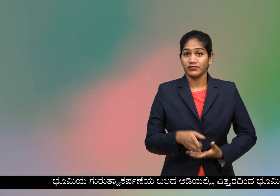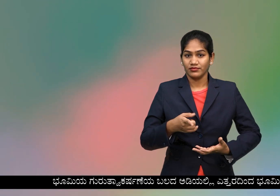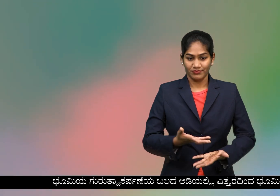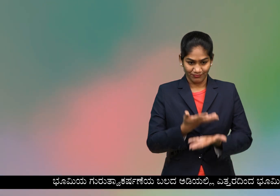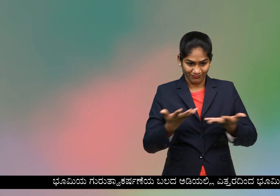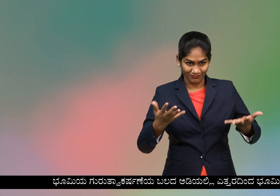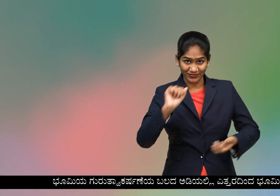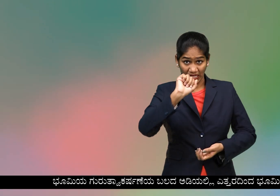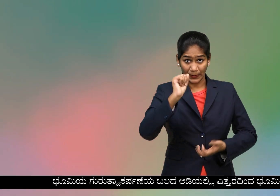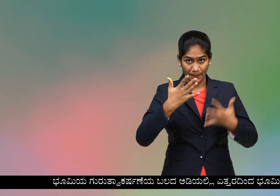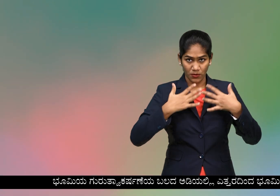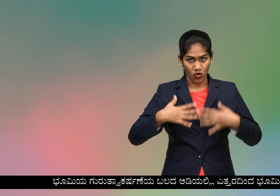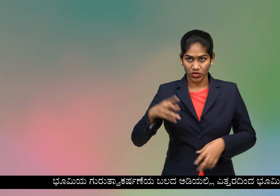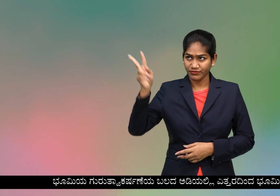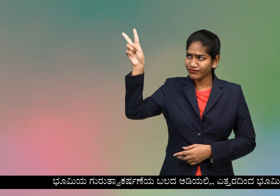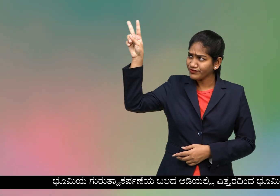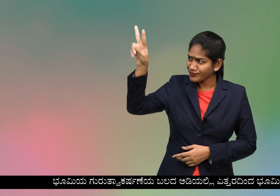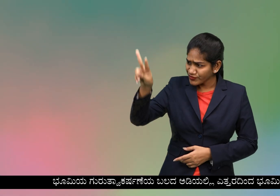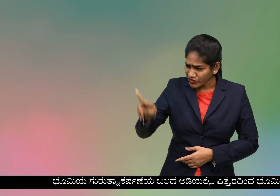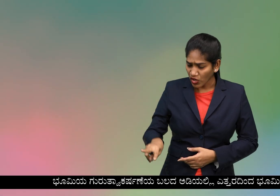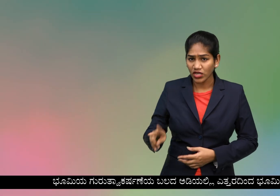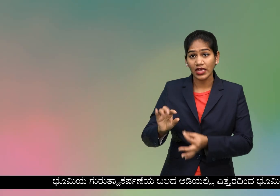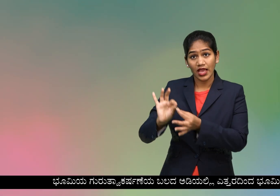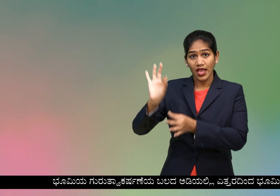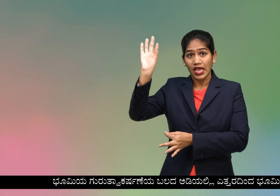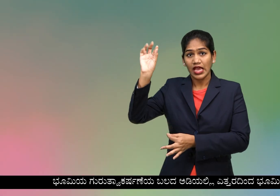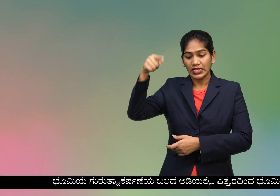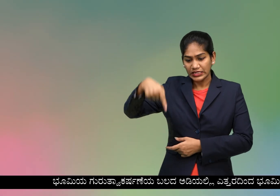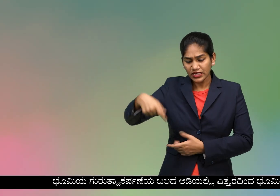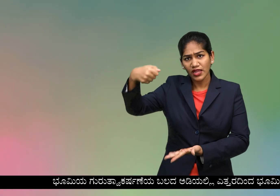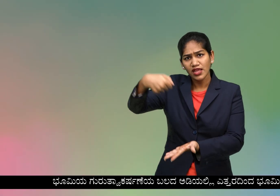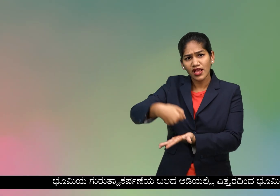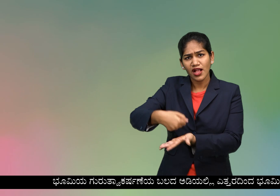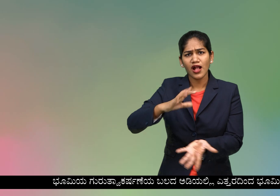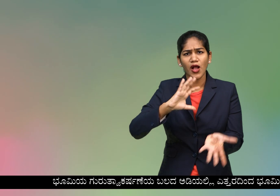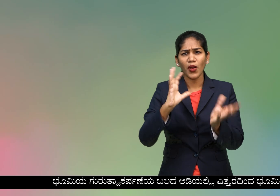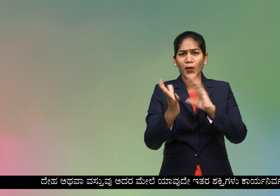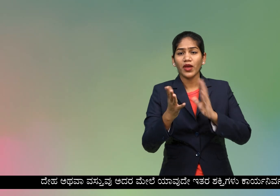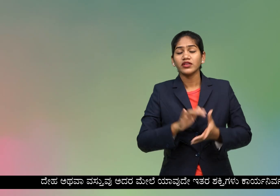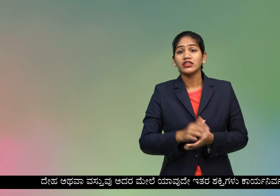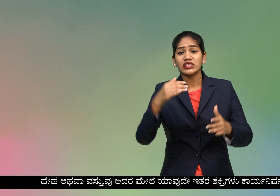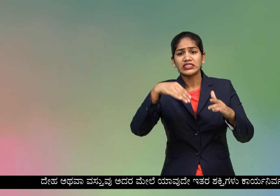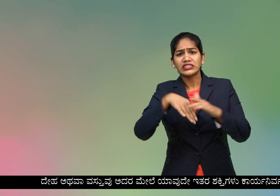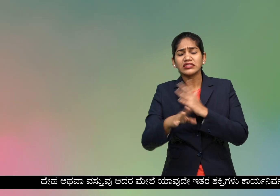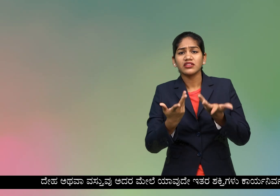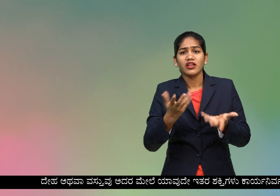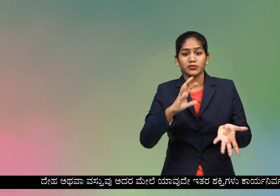ಭೂಮಿಯ ಗುರುತ್ವಾಕರ್ಷಣೆಯ ಬಲದ ಅಡಿಯಲ್ಲಿ ಎತ್ತರದಿಂದ ಭೂಮಿಯ ಕಡೆಗೆ ಬೀಳುವ ದೇಹ ಅಥವಾ